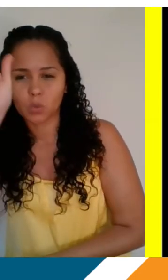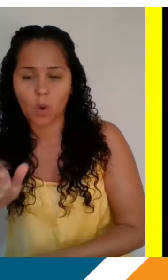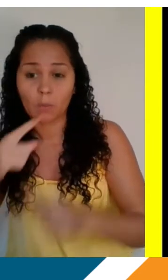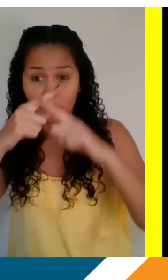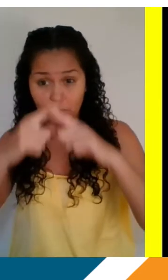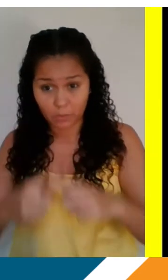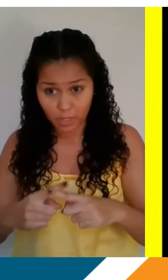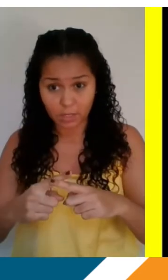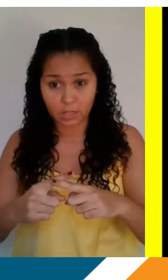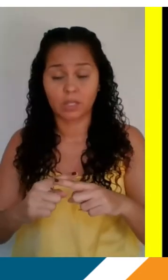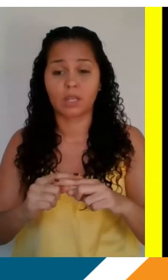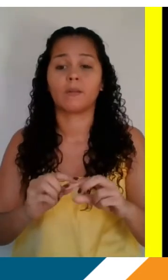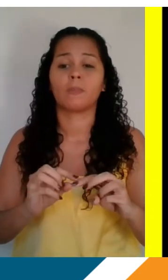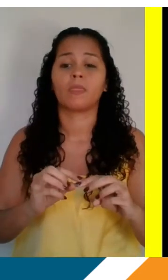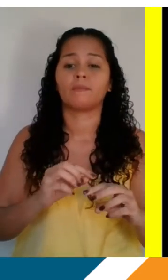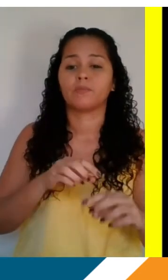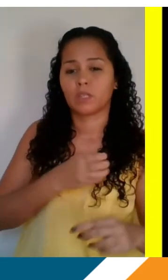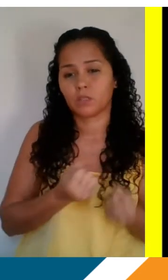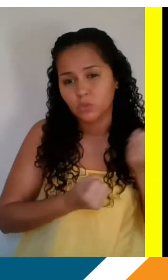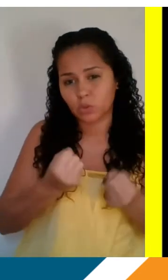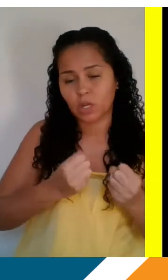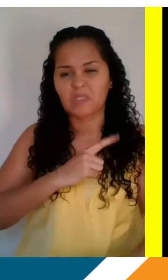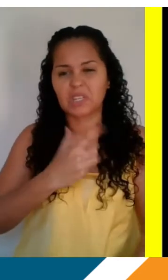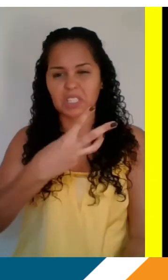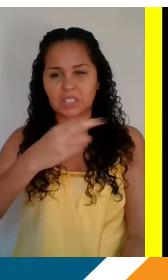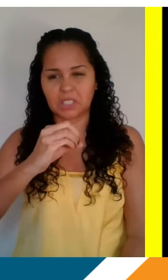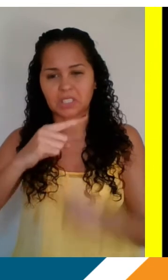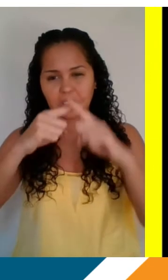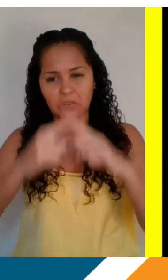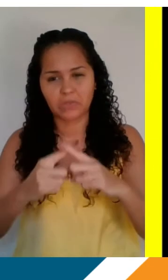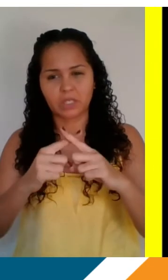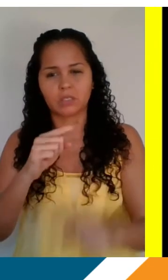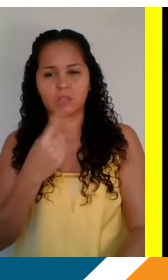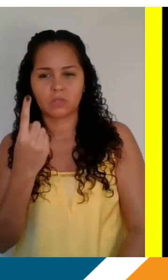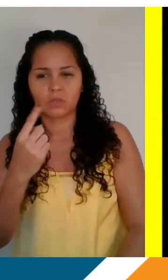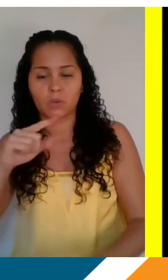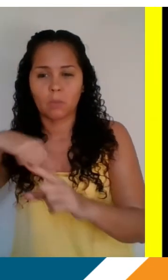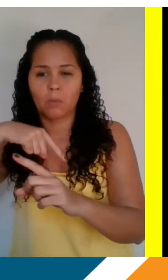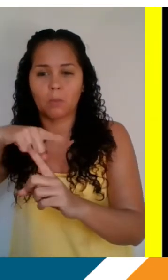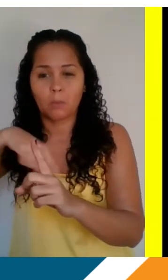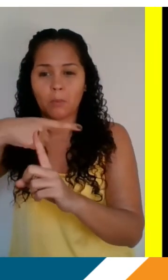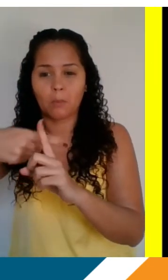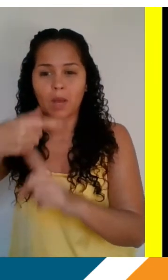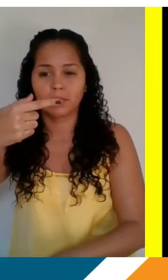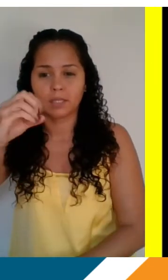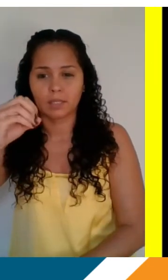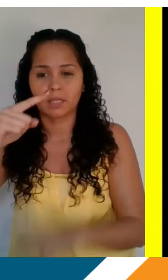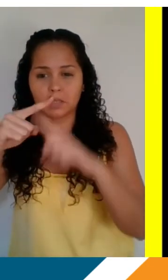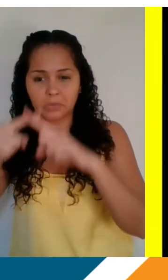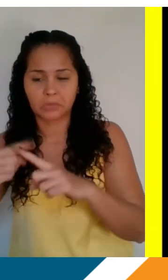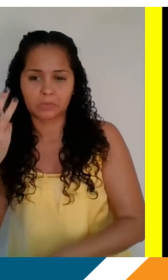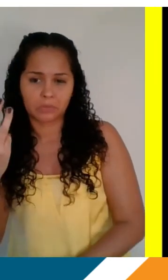carrinho, perdão, a gente vai ter 30 vezes 1, somado com 70 vezes